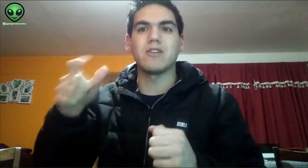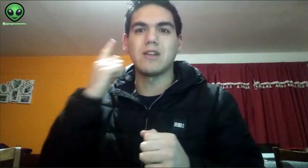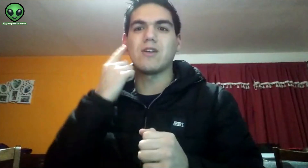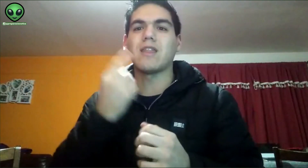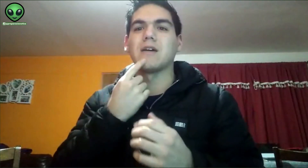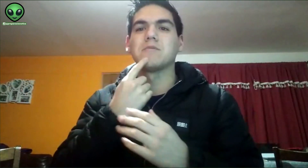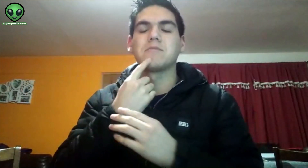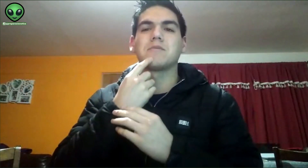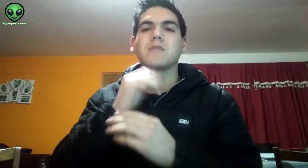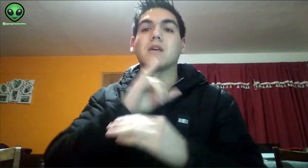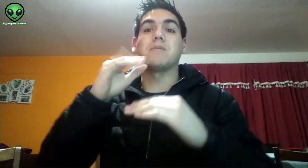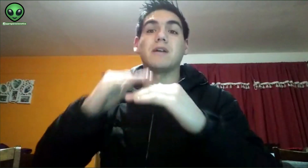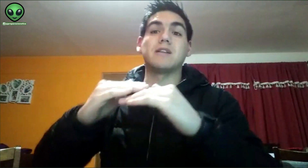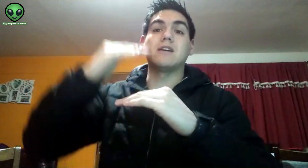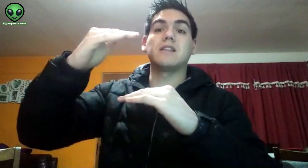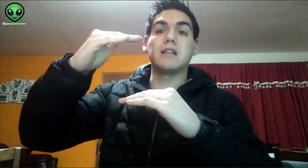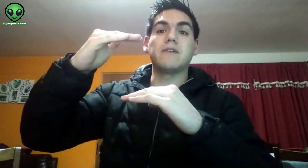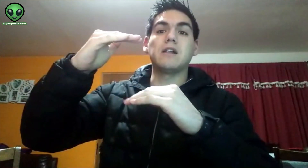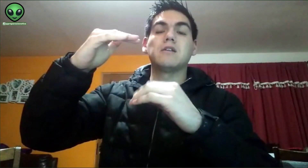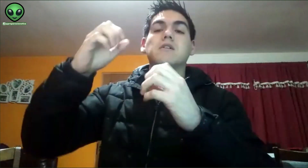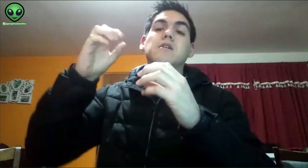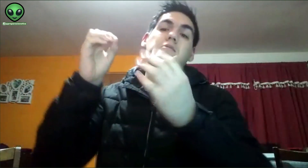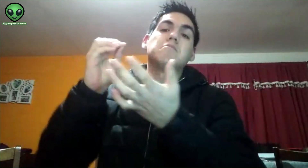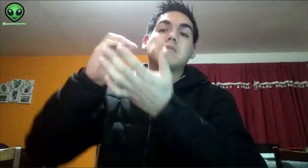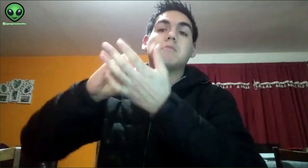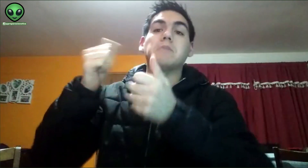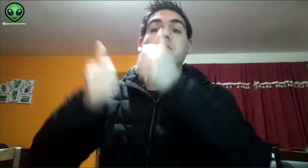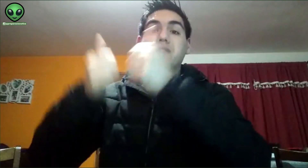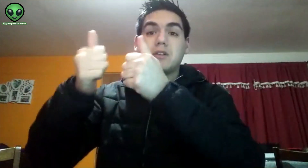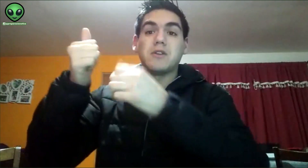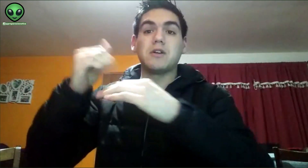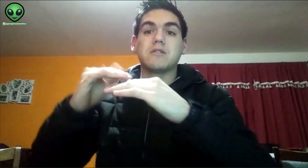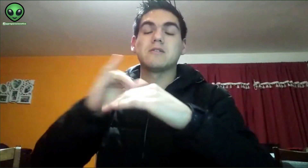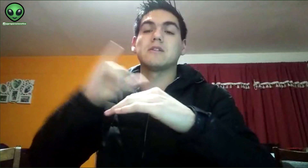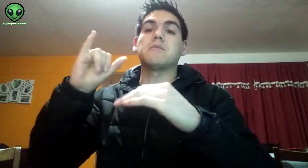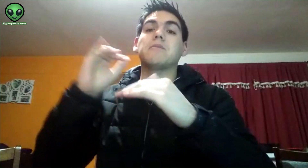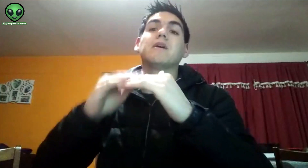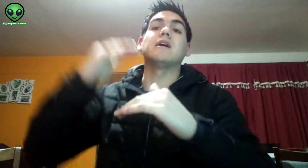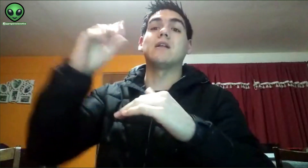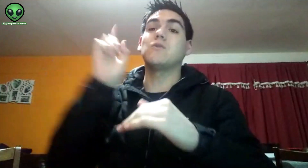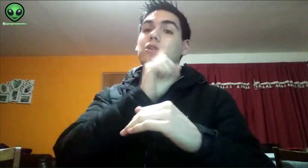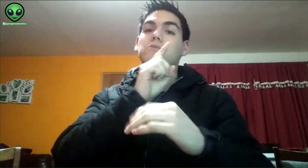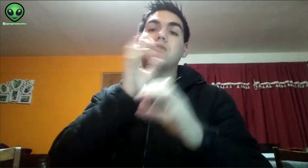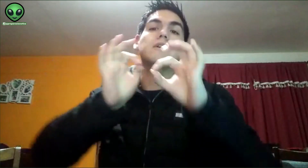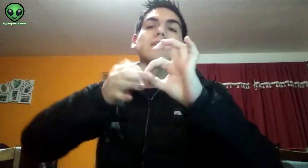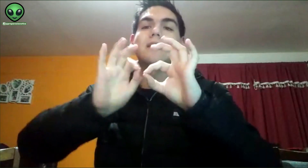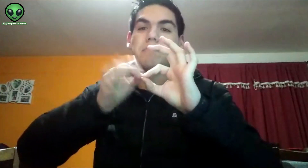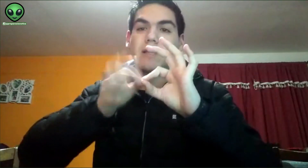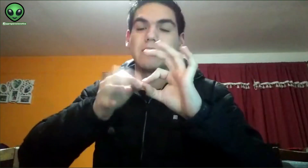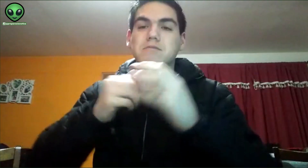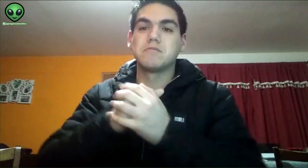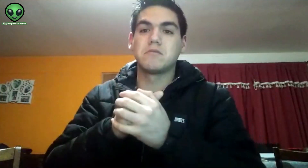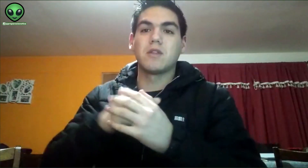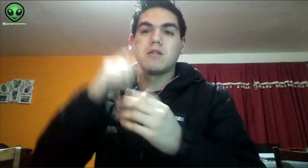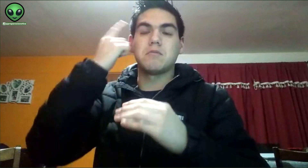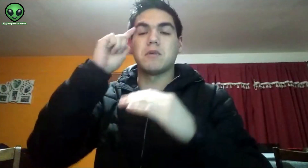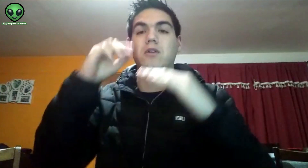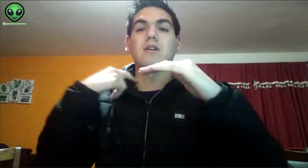persona sorda. Después, el siguiente nivel, más perfección. Después, el último, intérprete. Pero